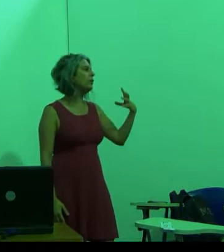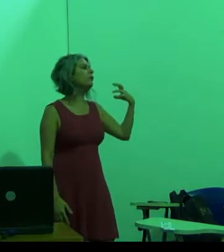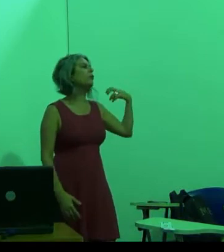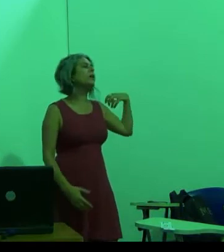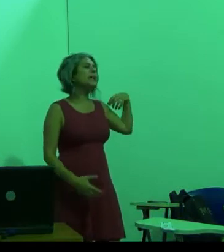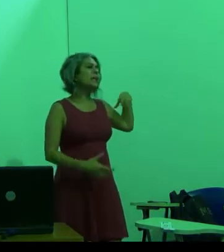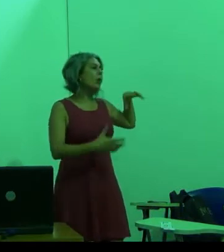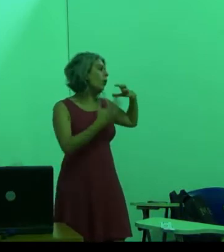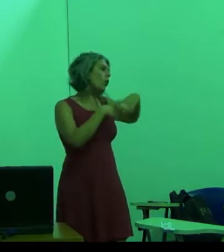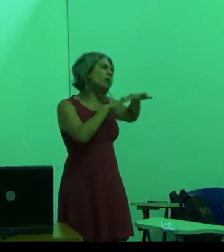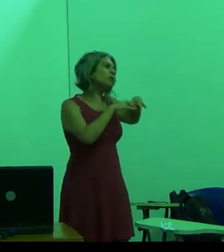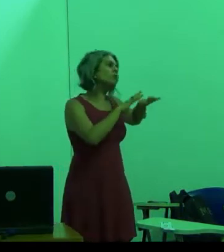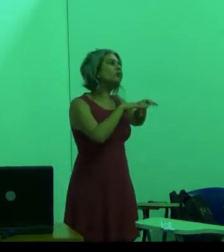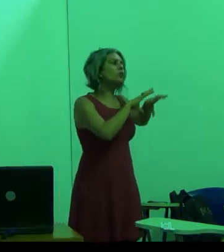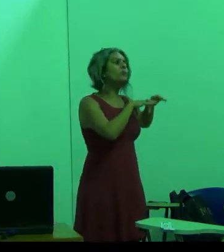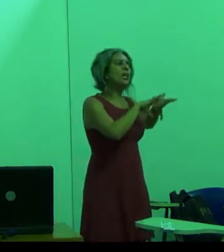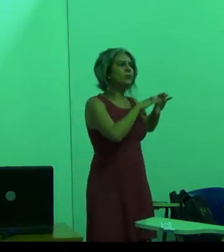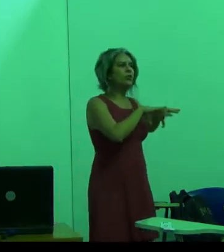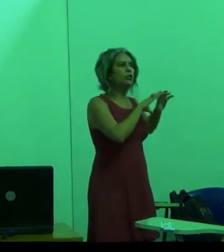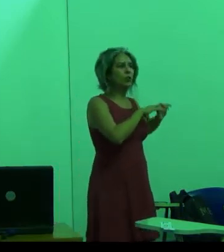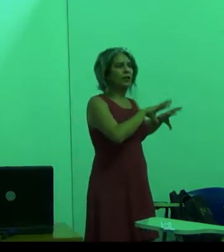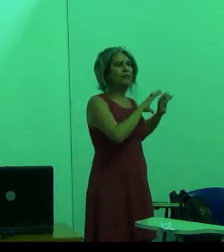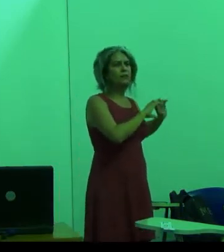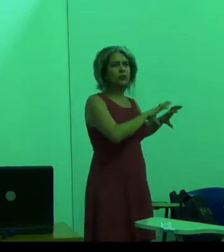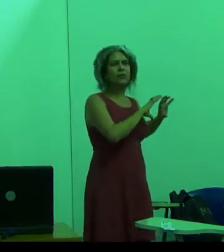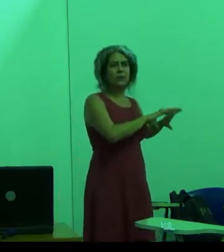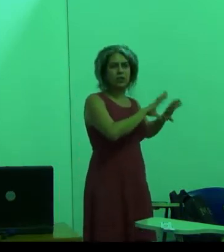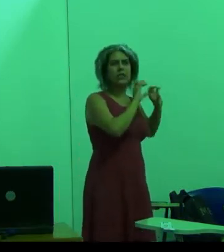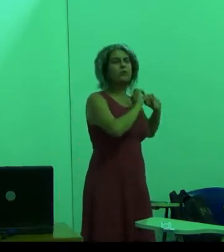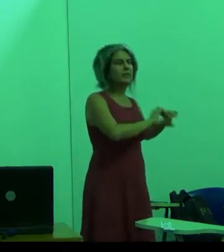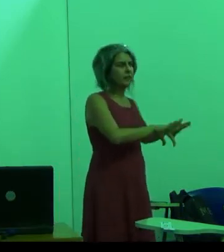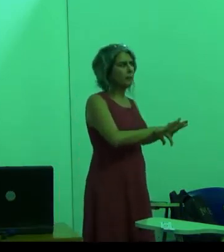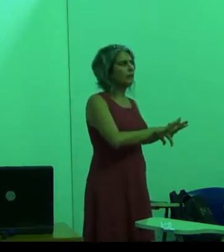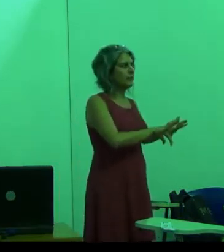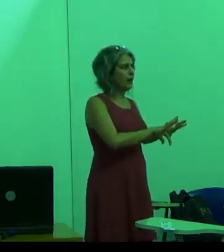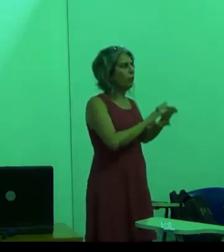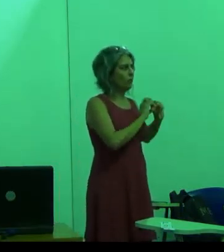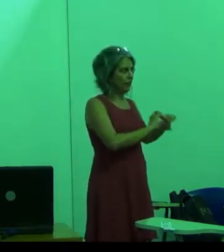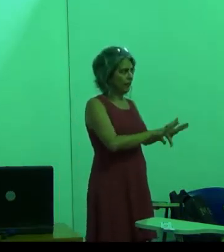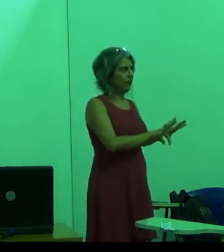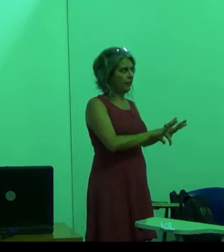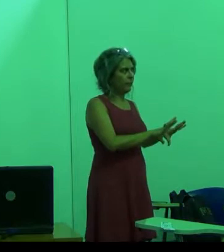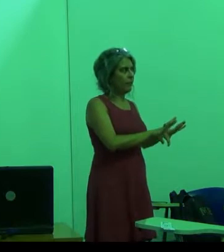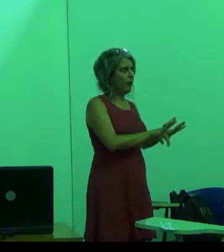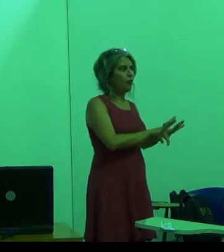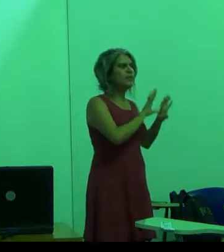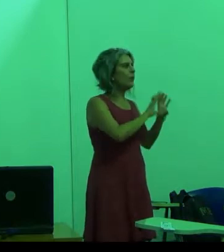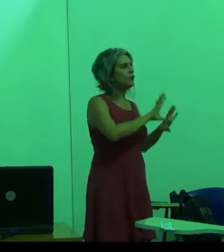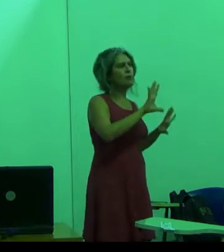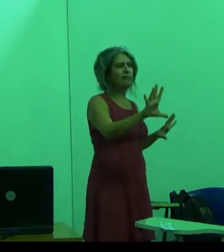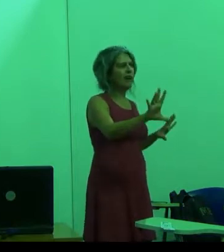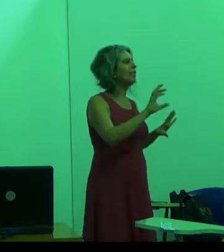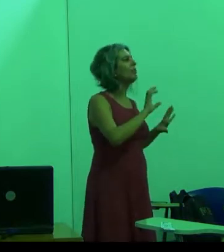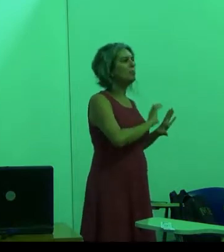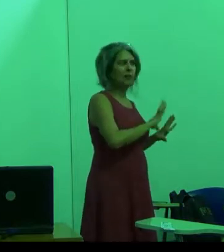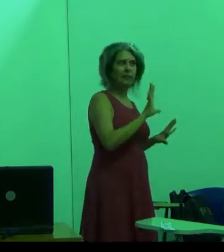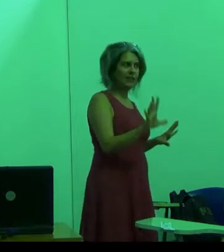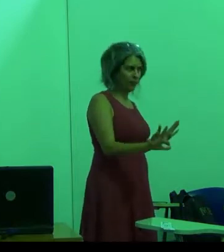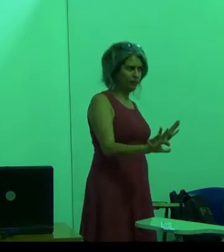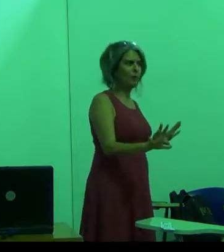livro, ou em todos os objetos editoriais, que não são exatamente livro, mas que tem material verbal, mas eu acho que vale para material não verbal